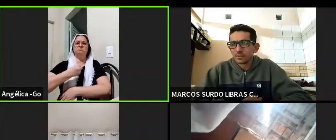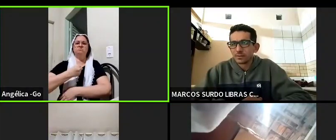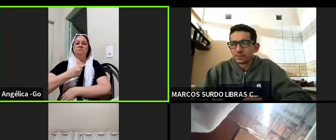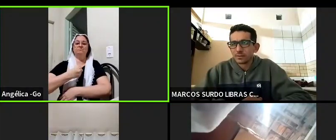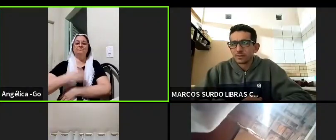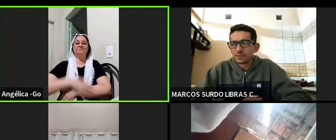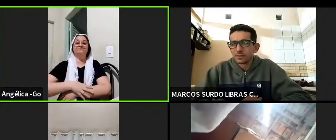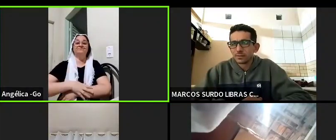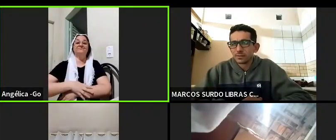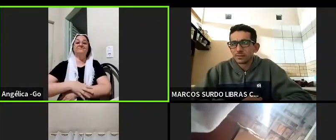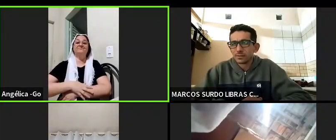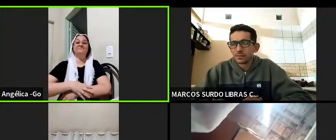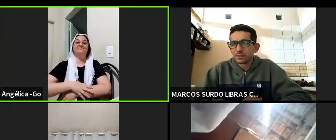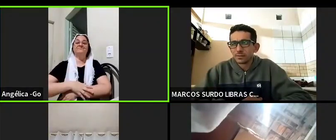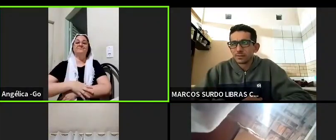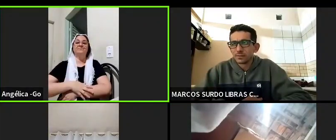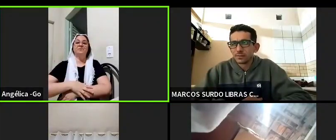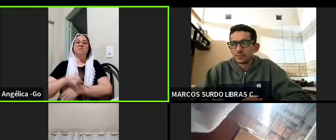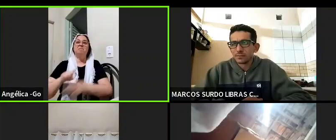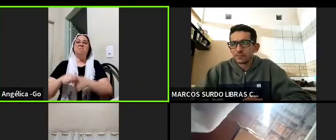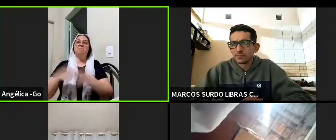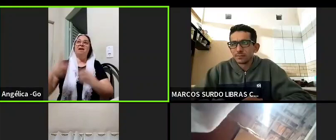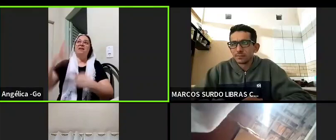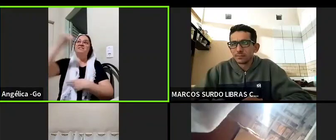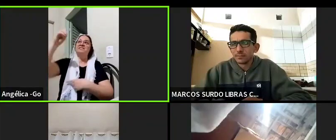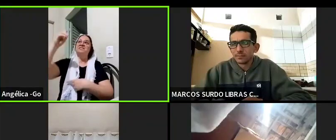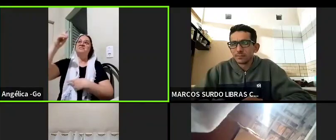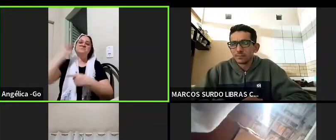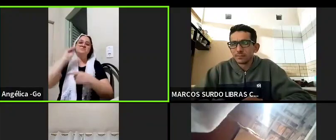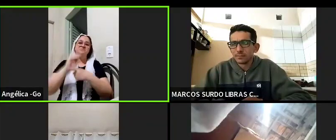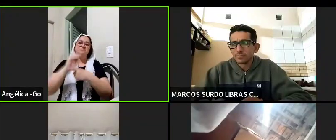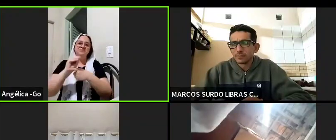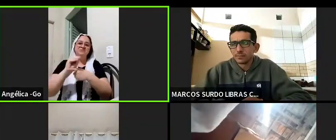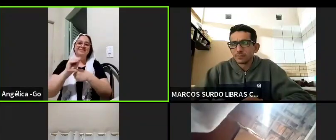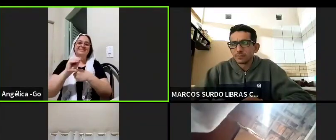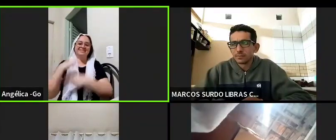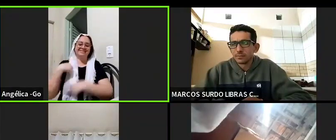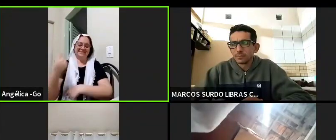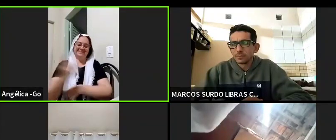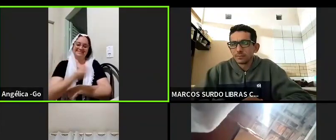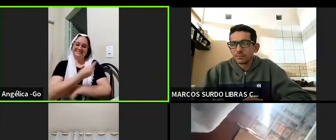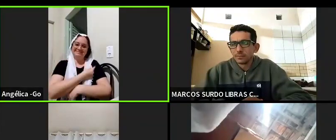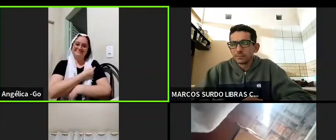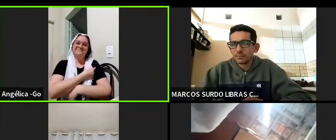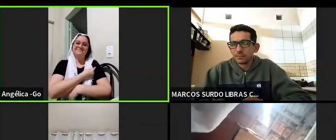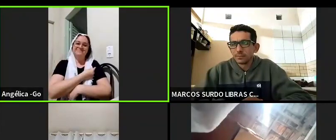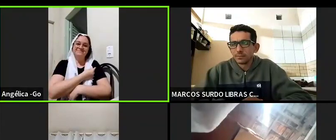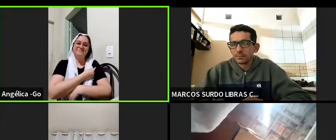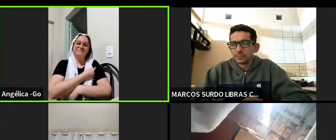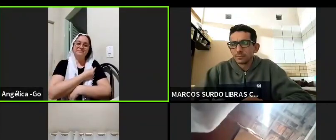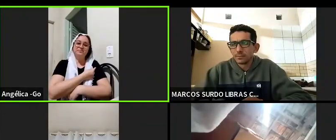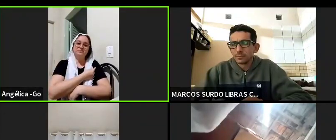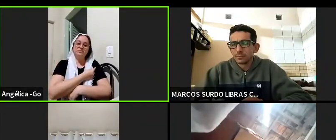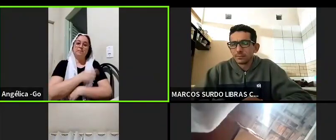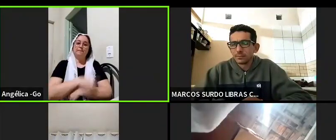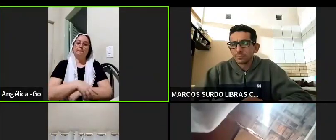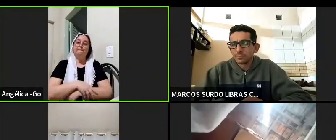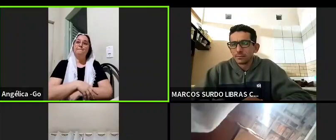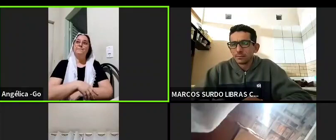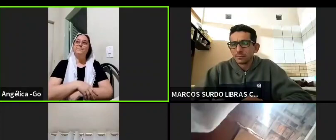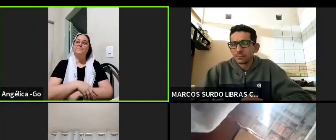levanta e tem bom ânimo. Não te mandei eu? Esforça e tem bom ânimo.